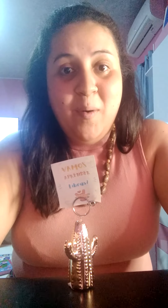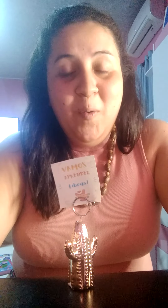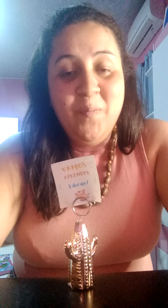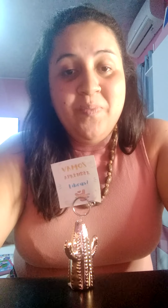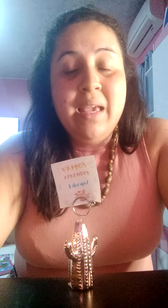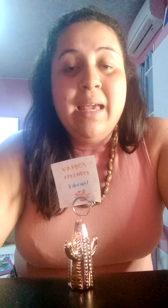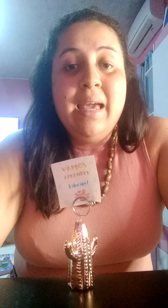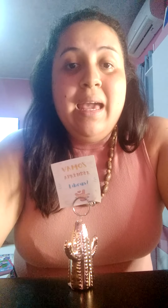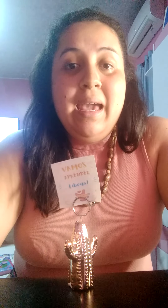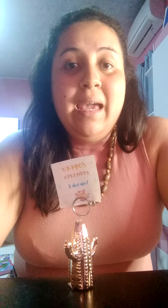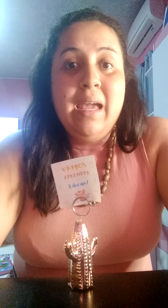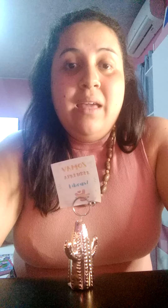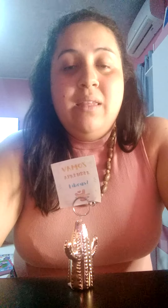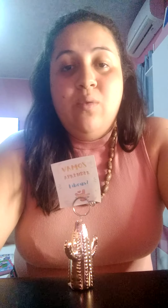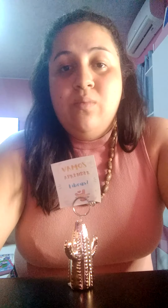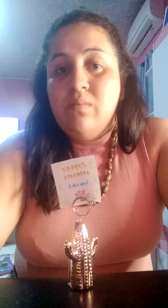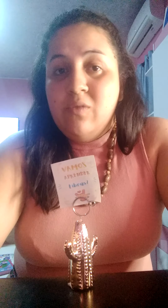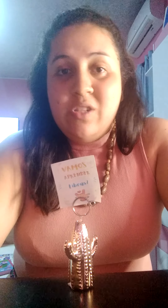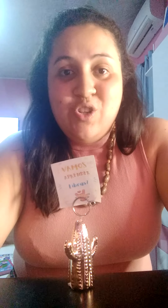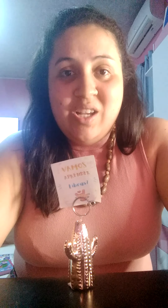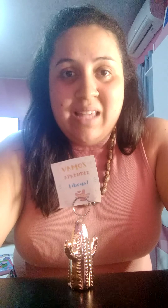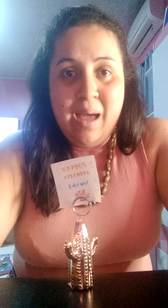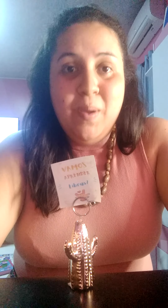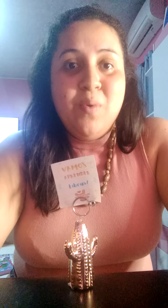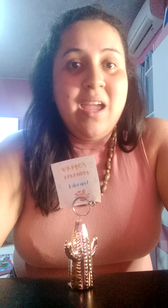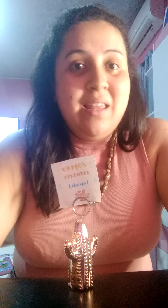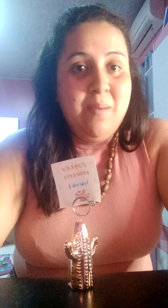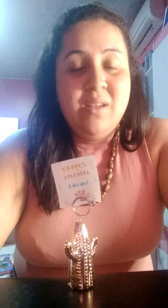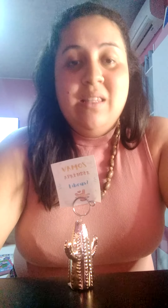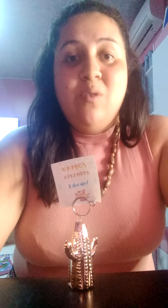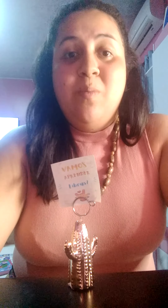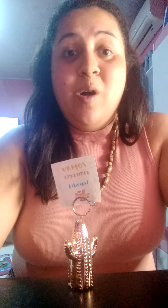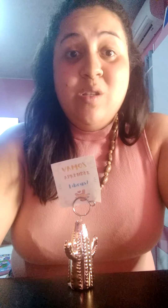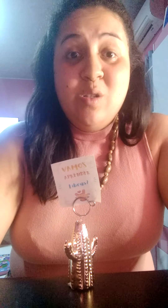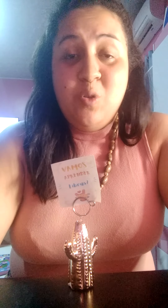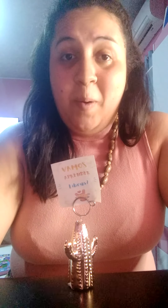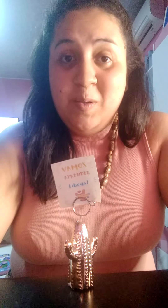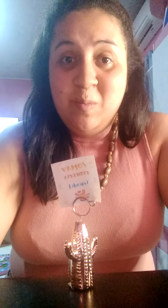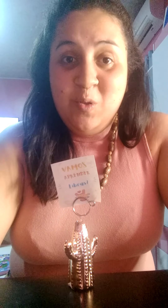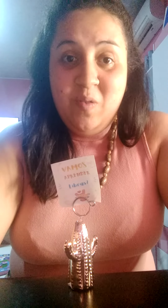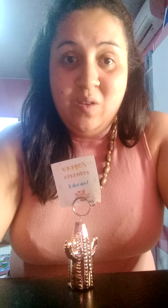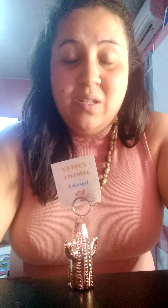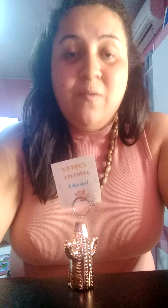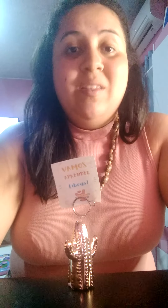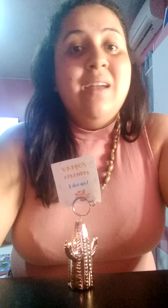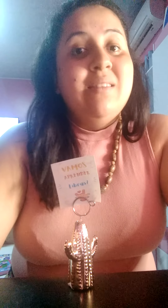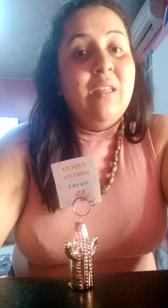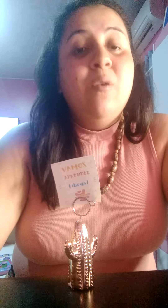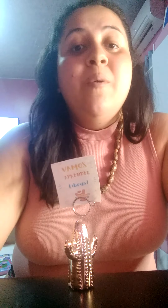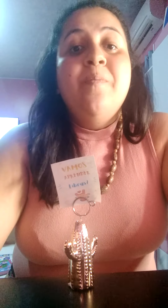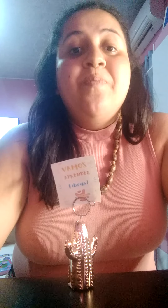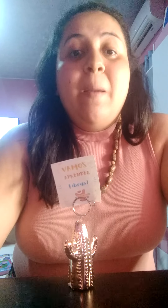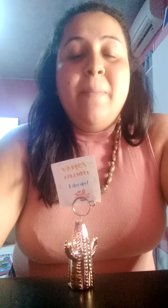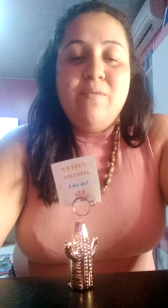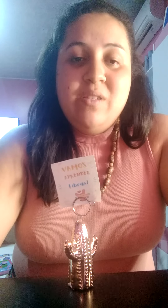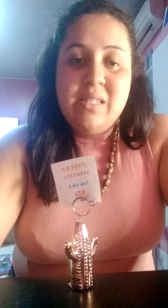bom? Então, vocês já sabem o que é Libras. Então, nos próximos vídeos eu vou trazendo pra